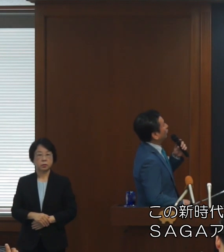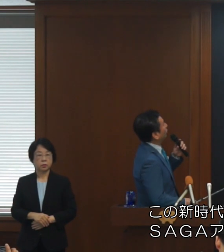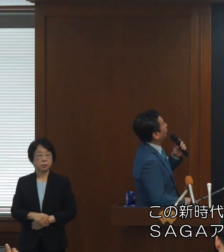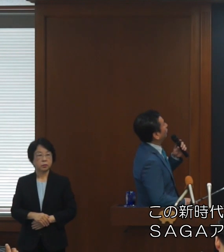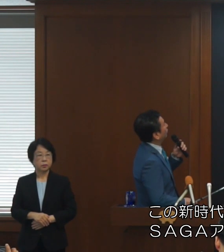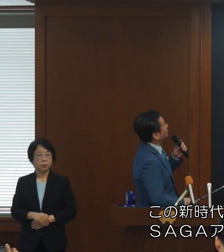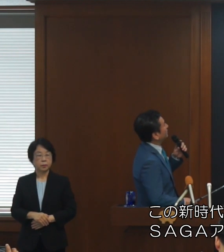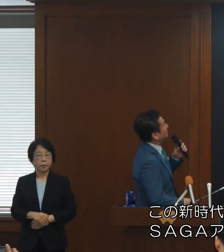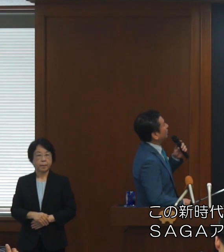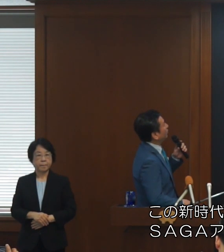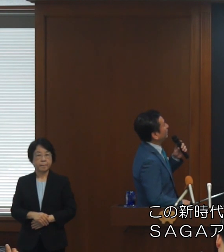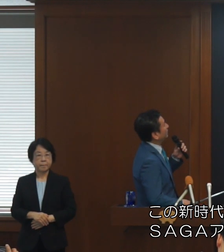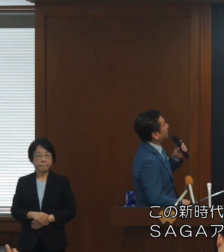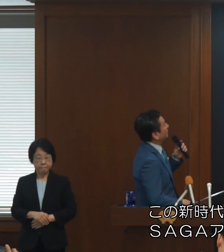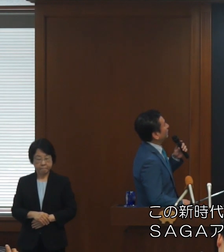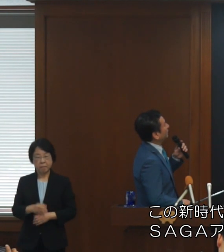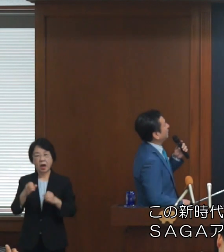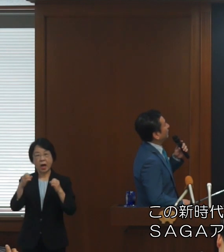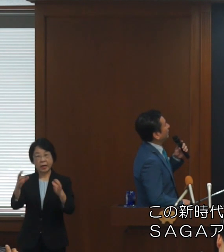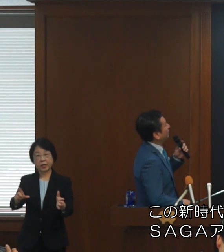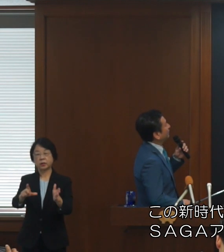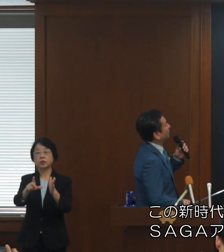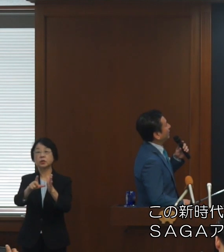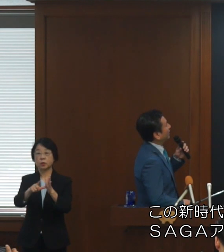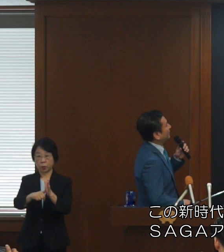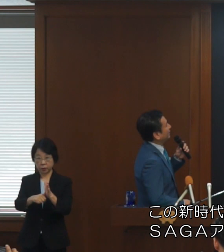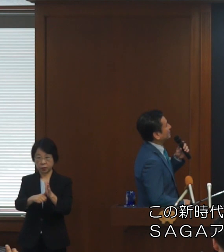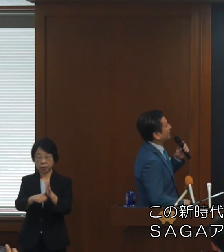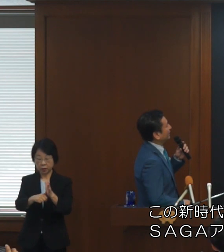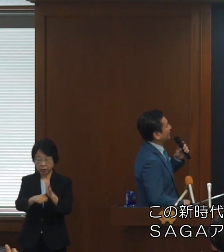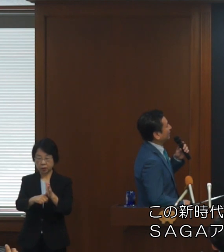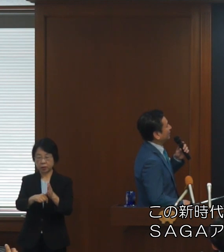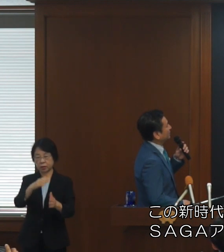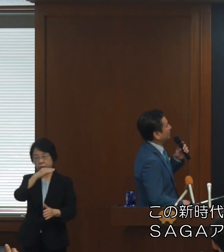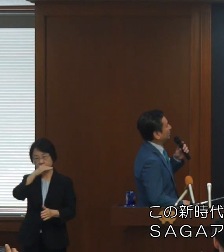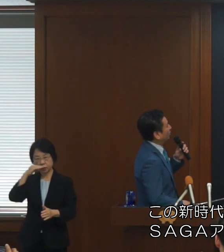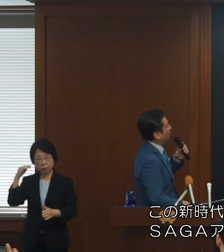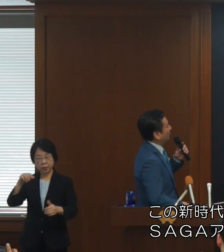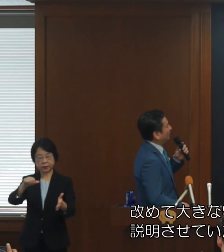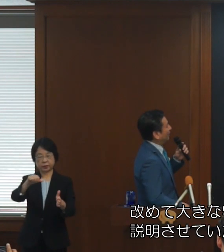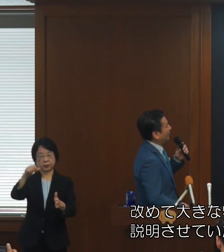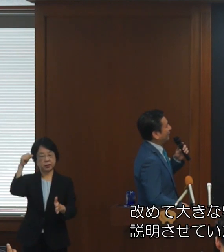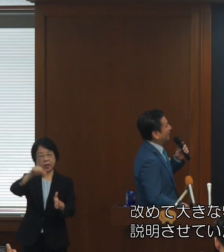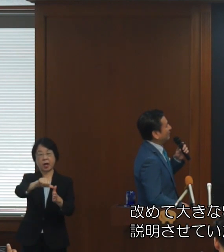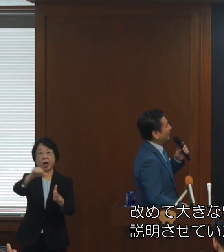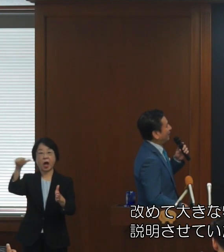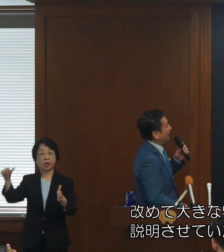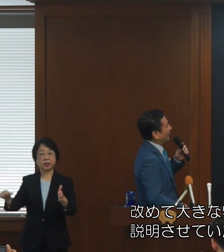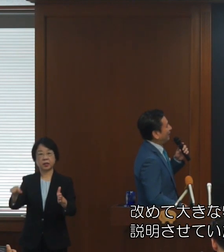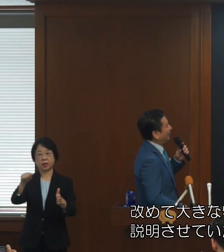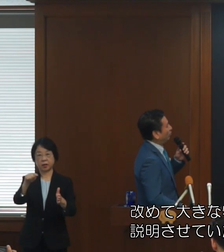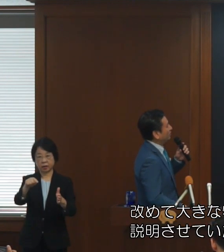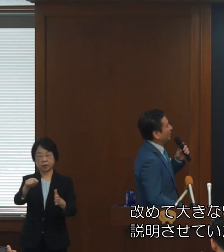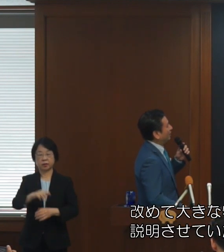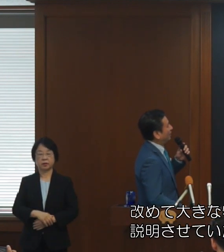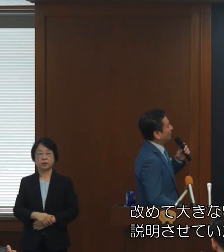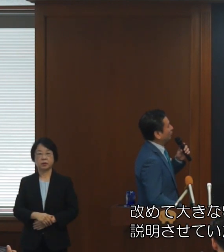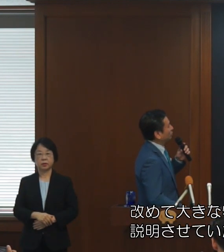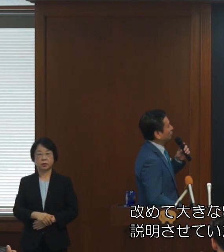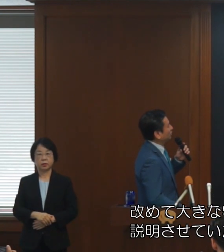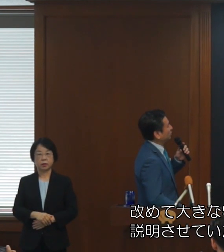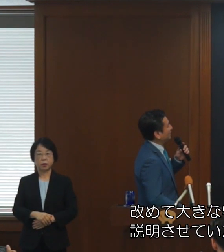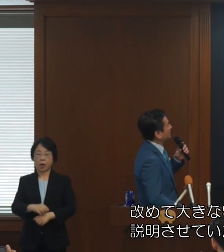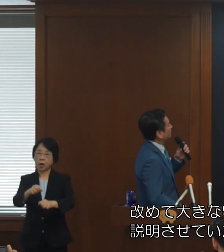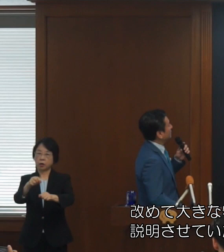この新時代のエンタメアリーナサラリーナなんですけれども改めて大きな